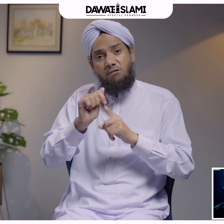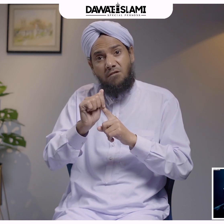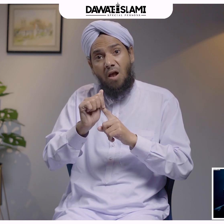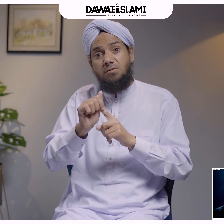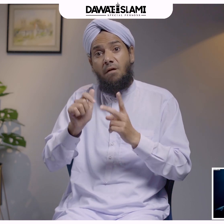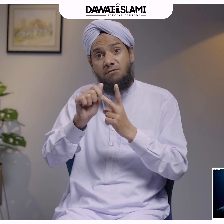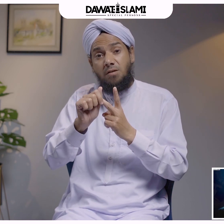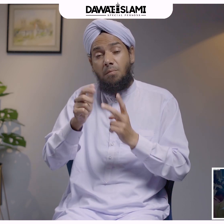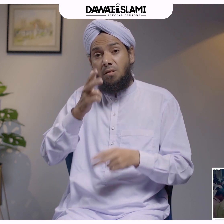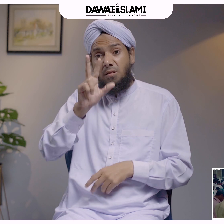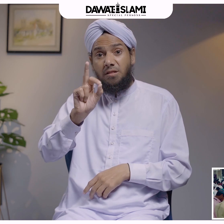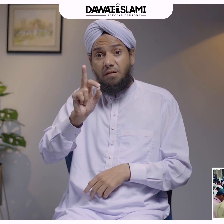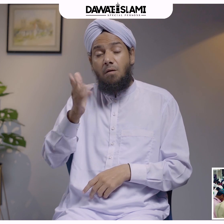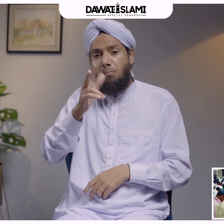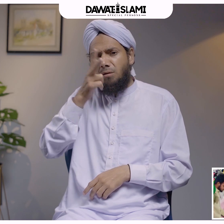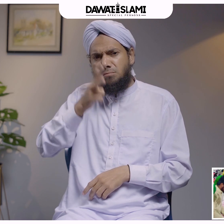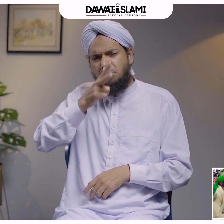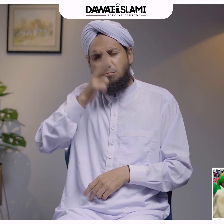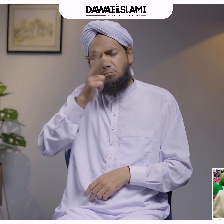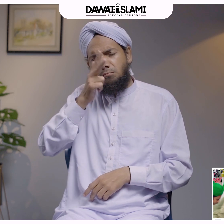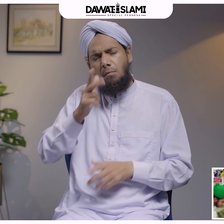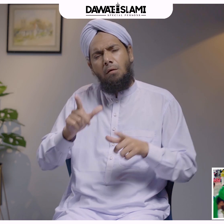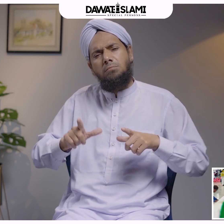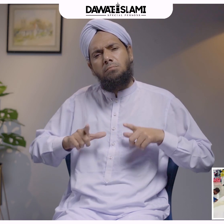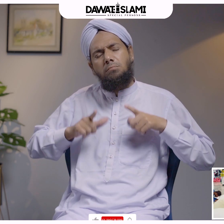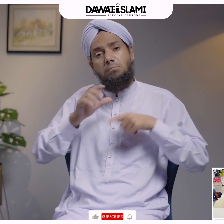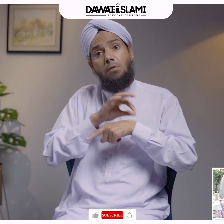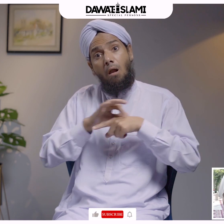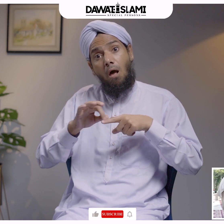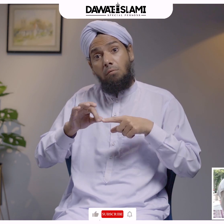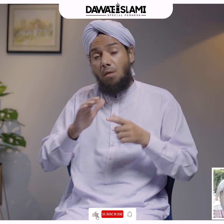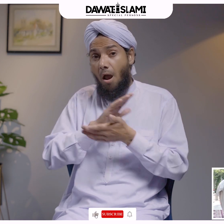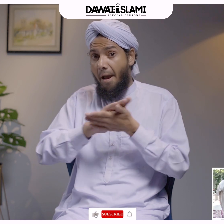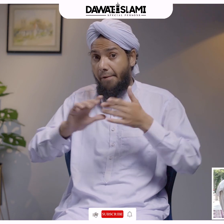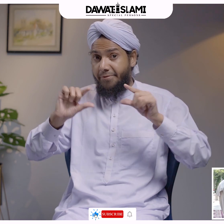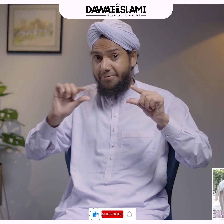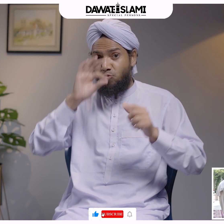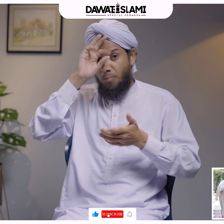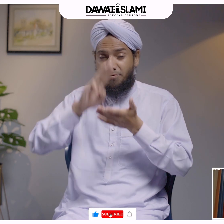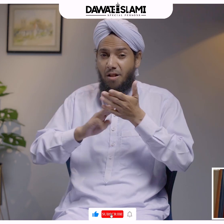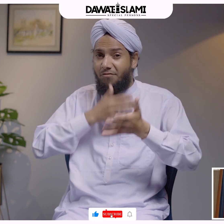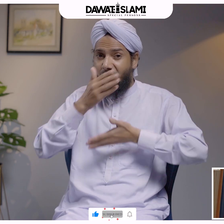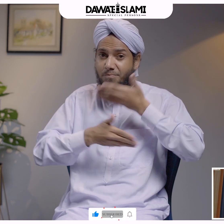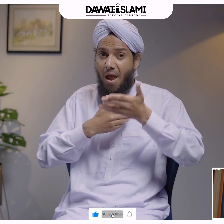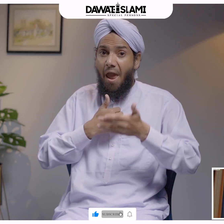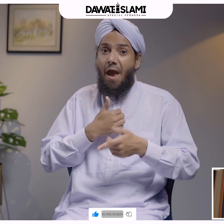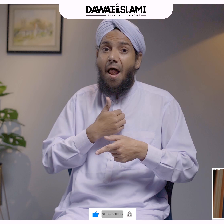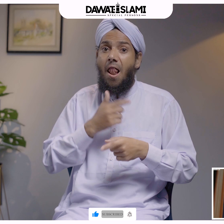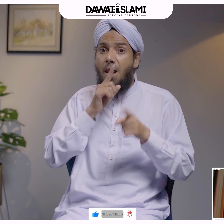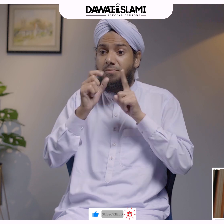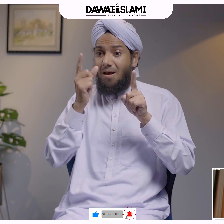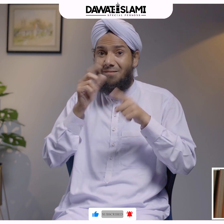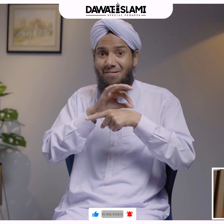پاک کی عبادت کرنا، فرائض و واجبات اور تراویح کے ساتھ نوافل کی ادائیگی کا بھی اہتمام کریں۔ حدیث مبارک میں آتا